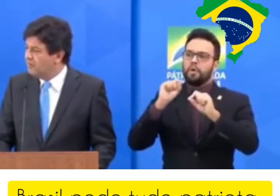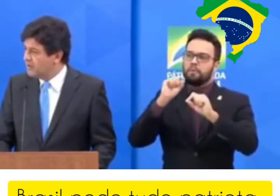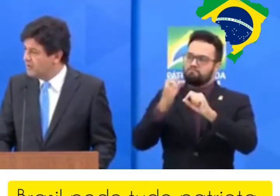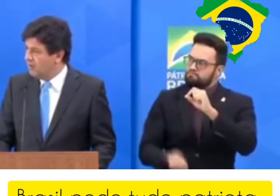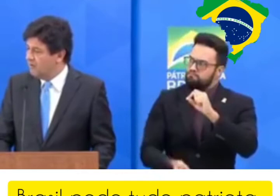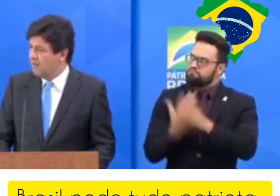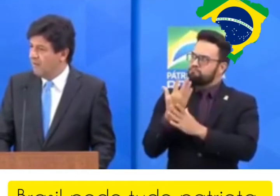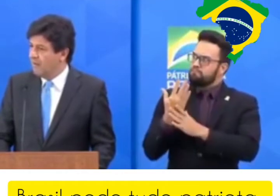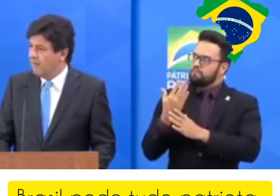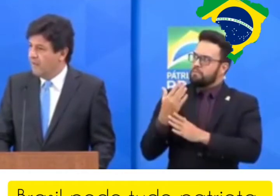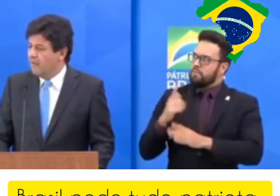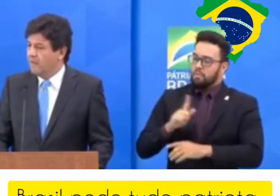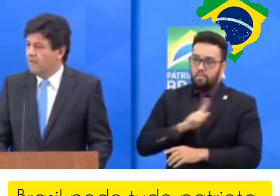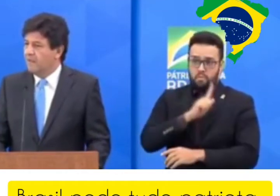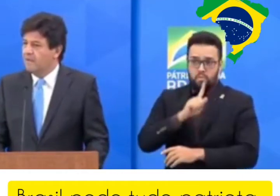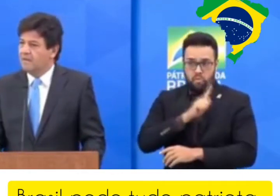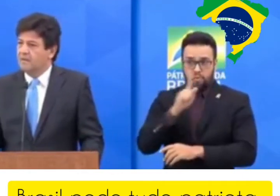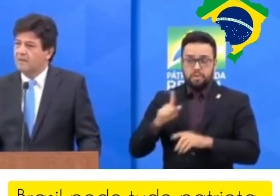sistema universal,